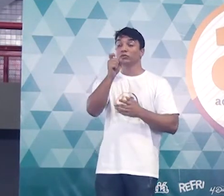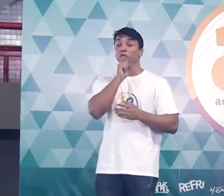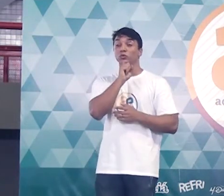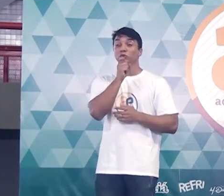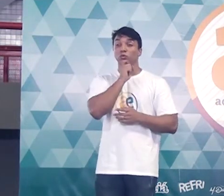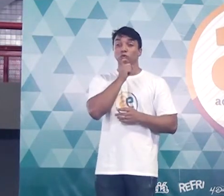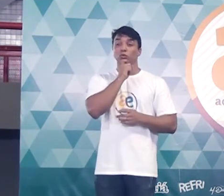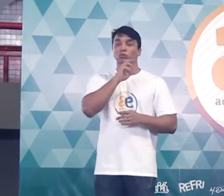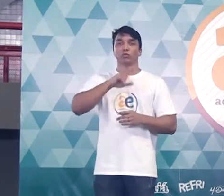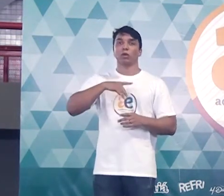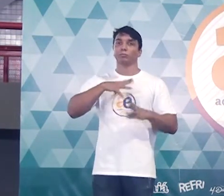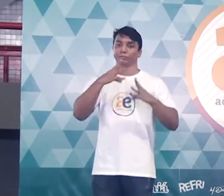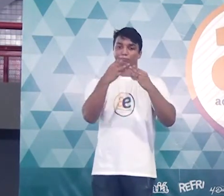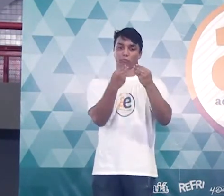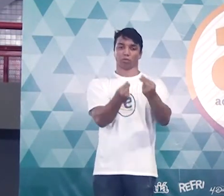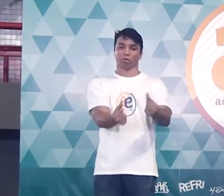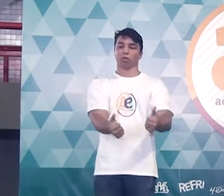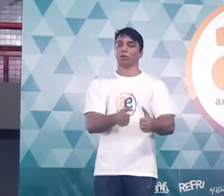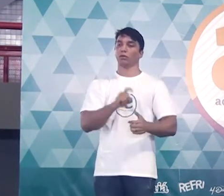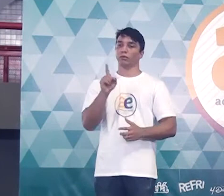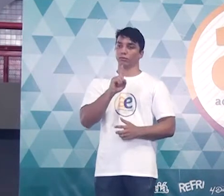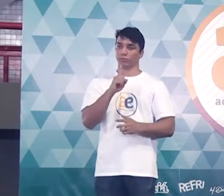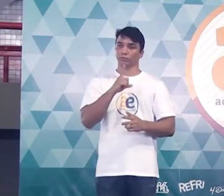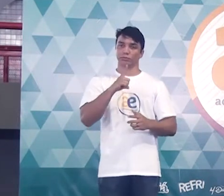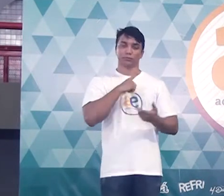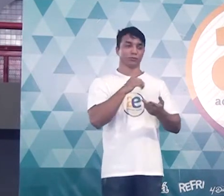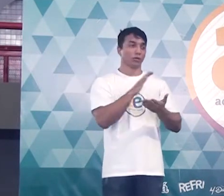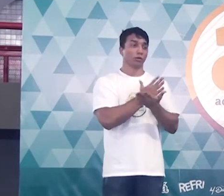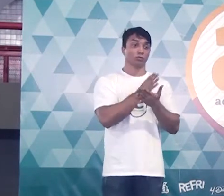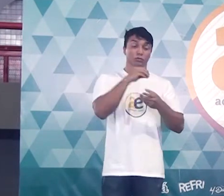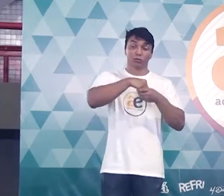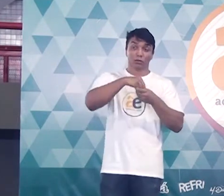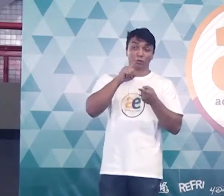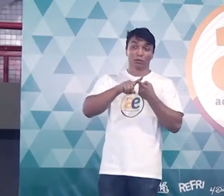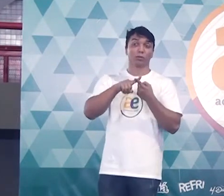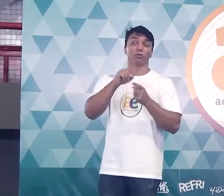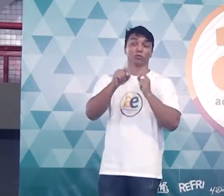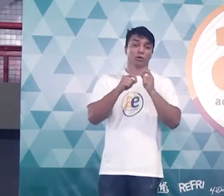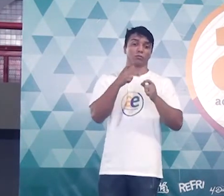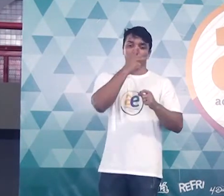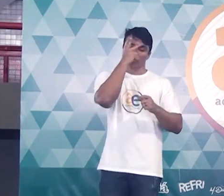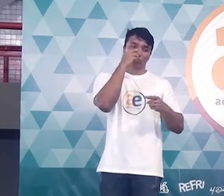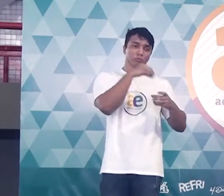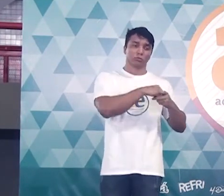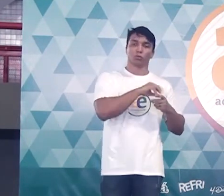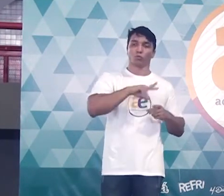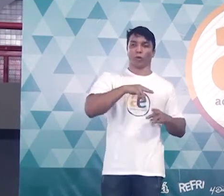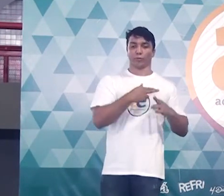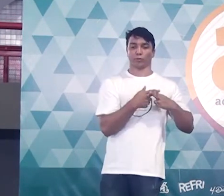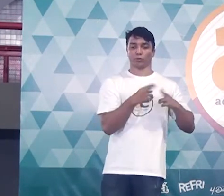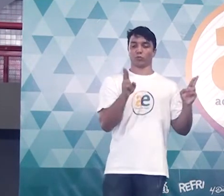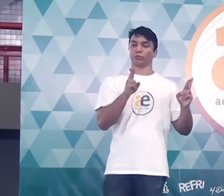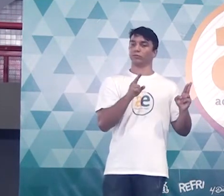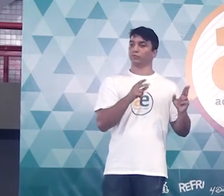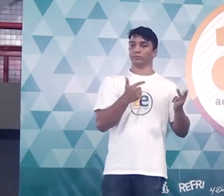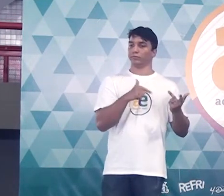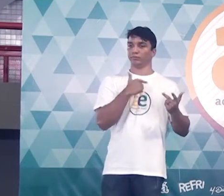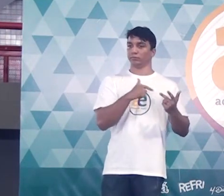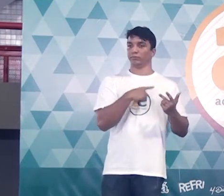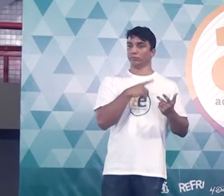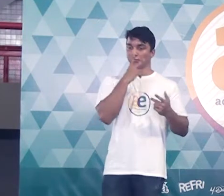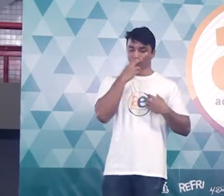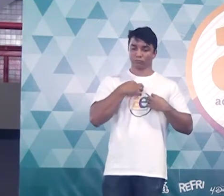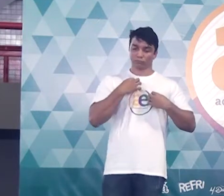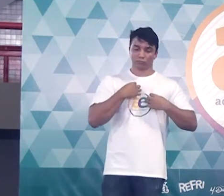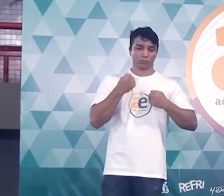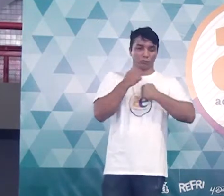não derrete completamente, tá? E além do que, as pessoas lá dentro, elas não estão nuas, né? Por sinal,